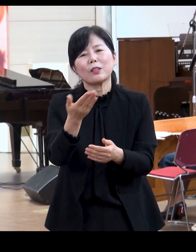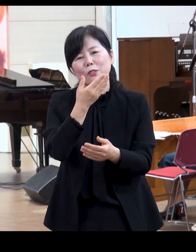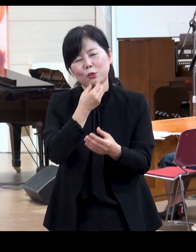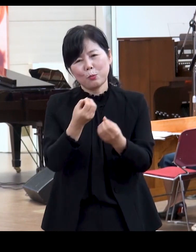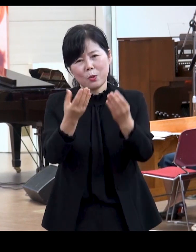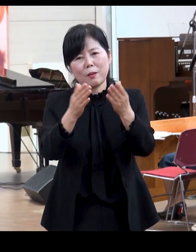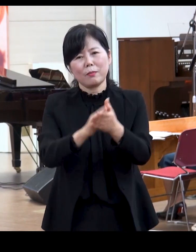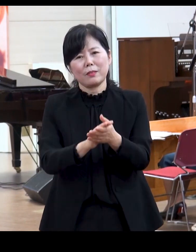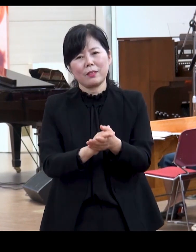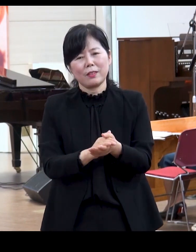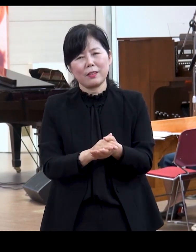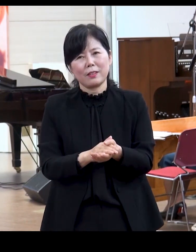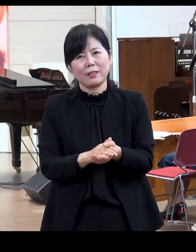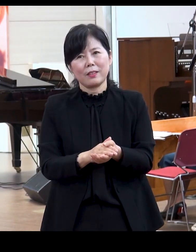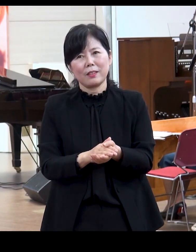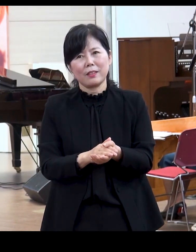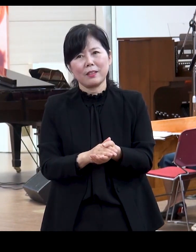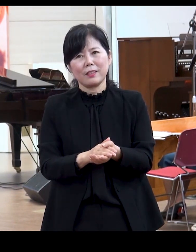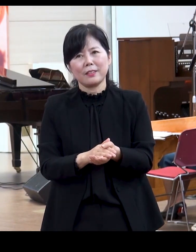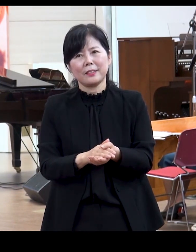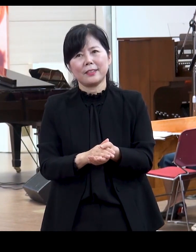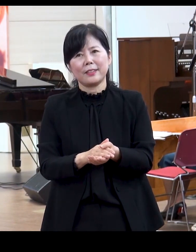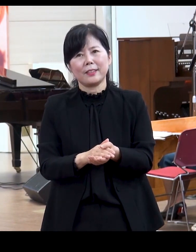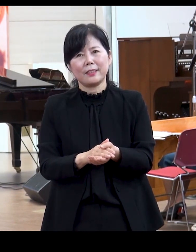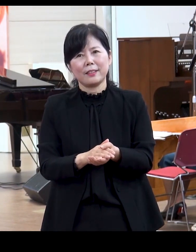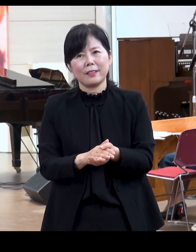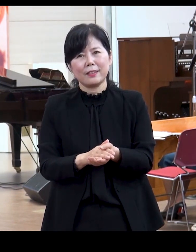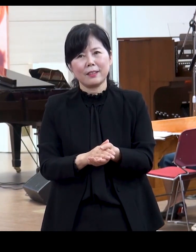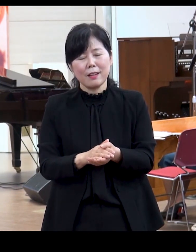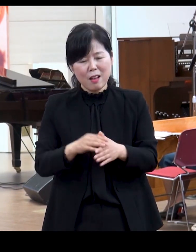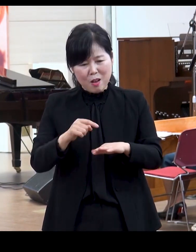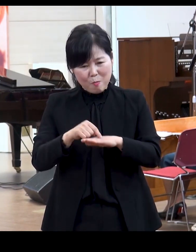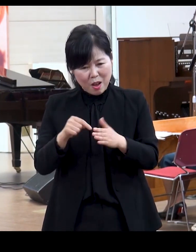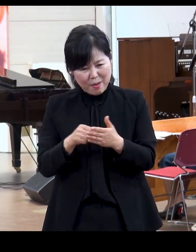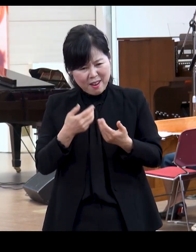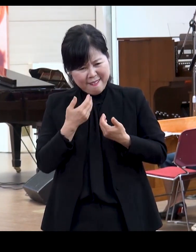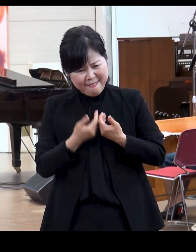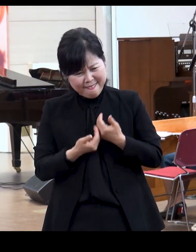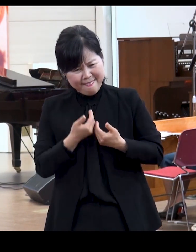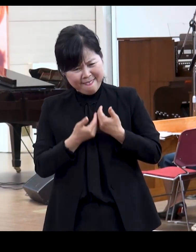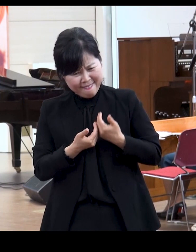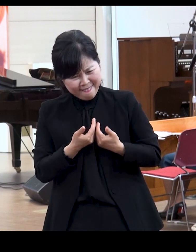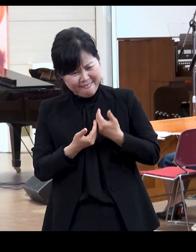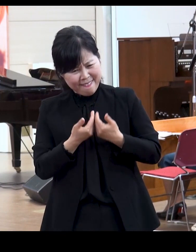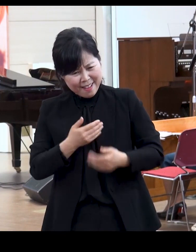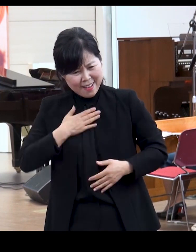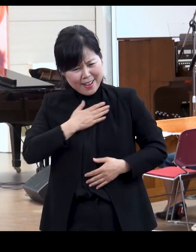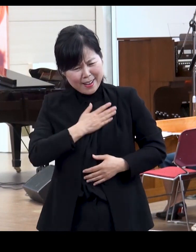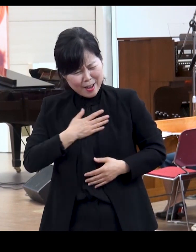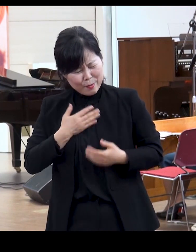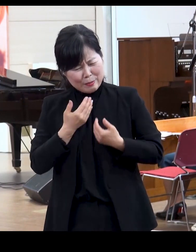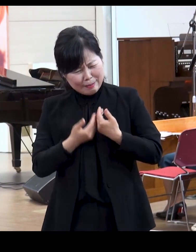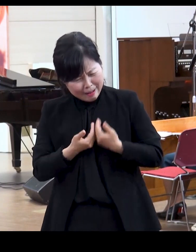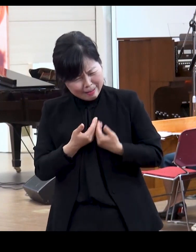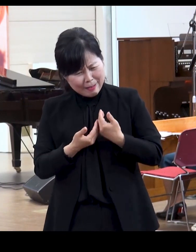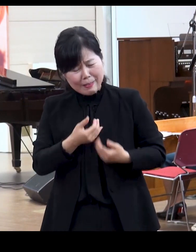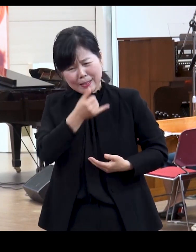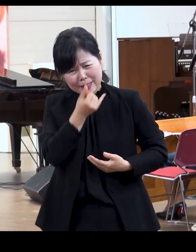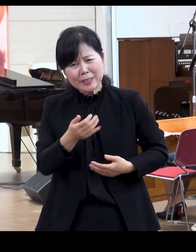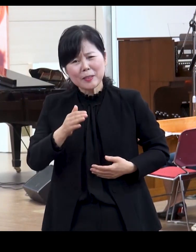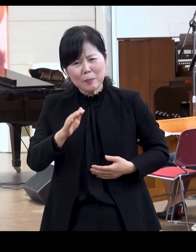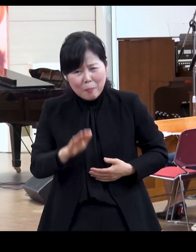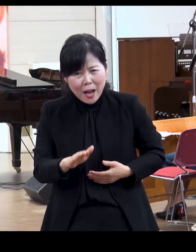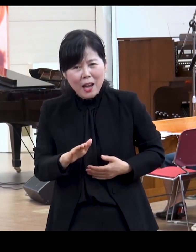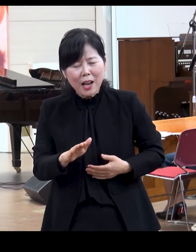축원합니다. 우린 그래야 되는 거예요. 여러분, 마음이 아니어도요, 감정이 아니어도요, 자기 생각은